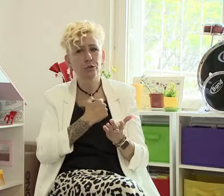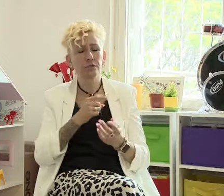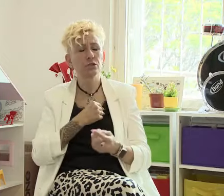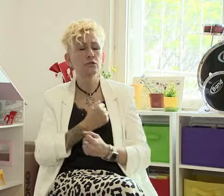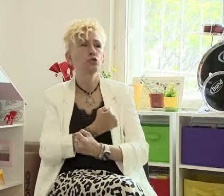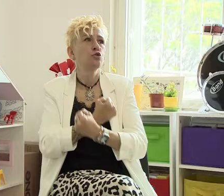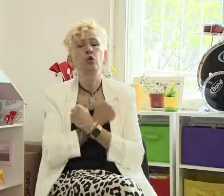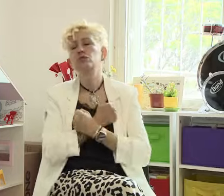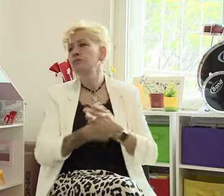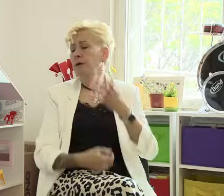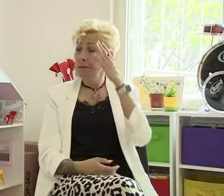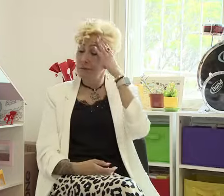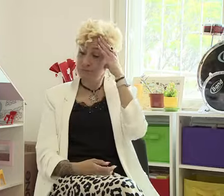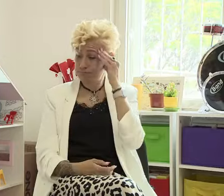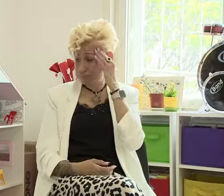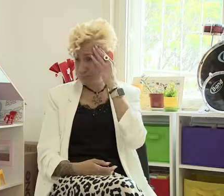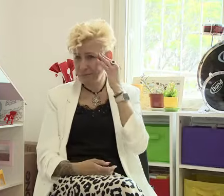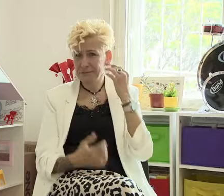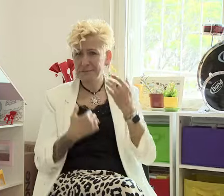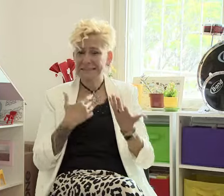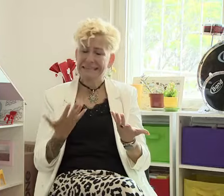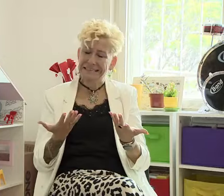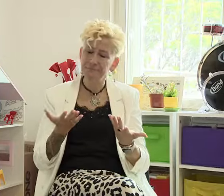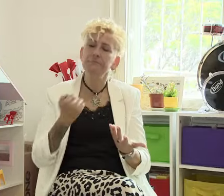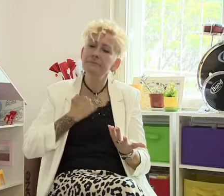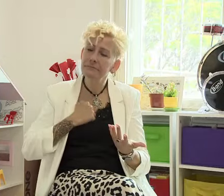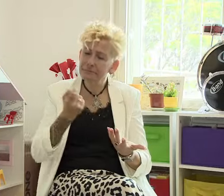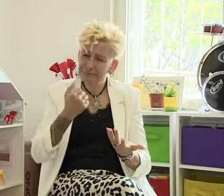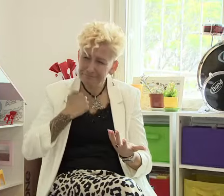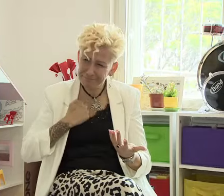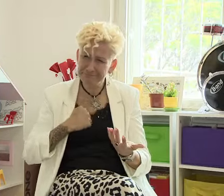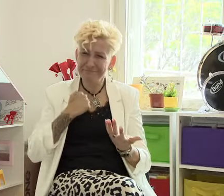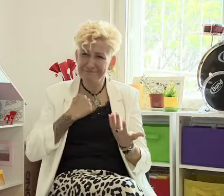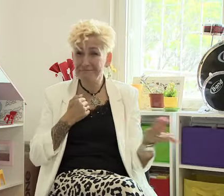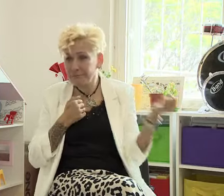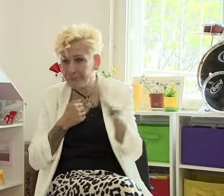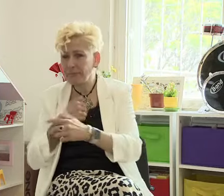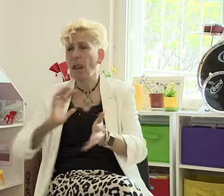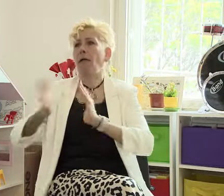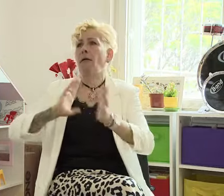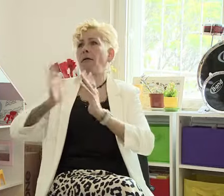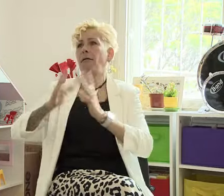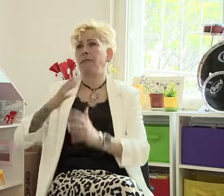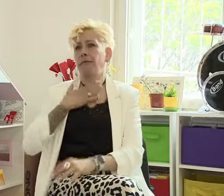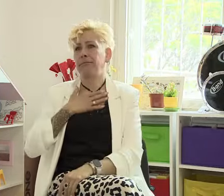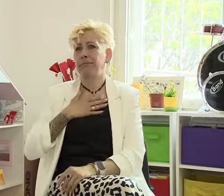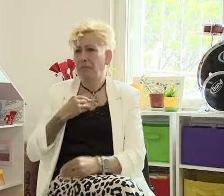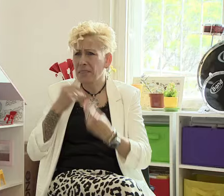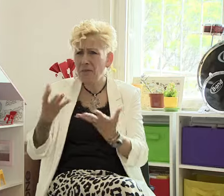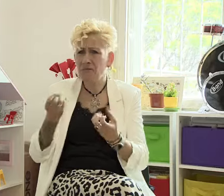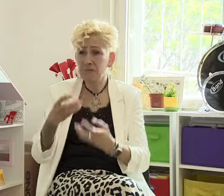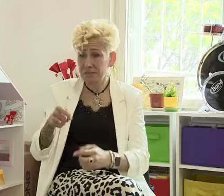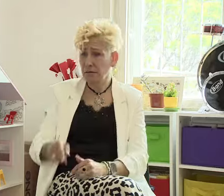в масовото училище е друго. Трябва да имаш търпение. След това ги викам при мен и им обяснявам всичко